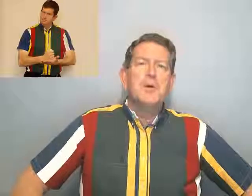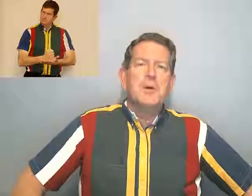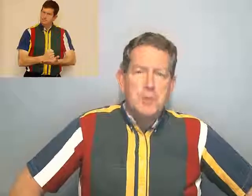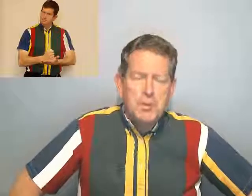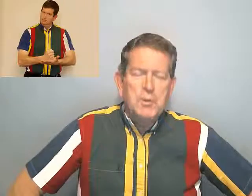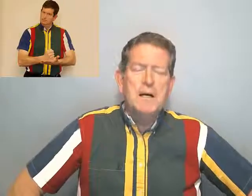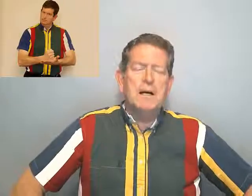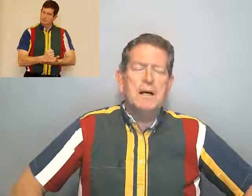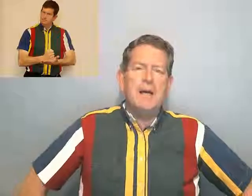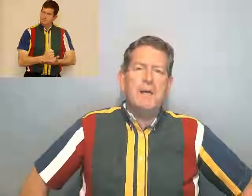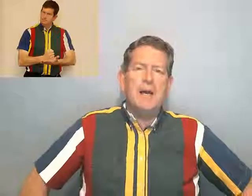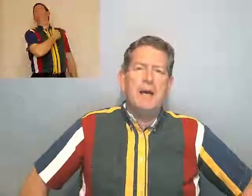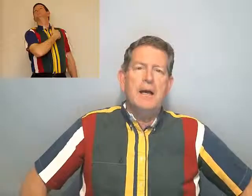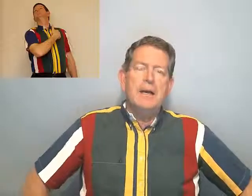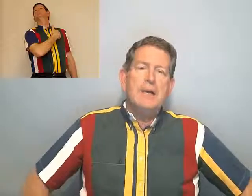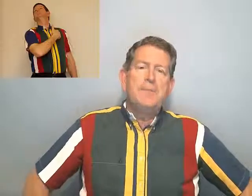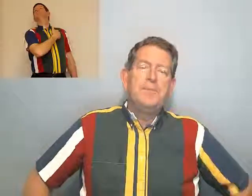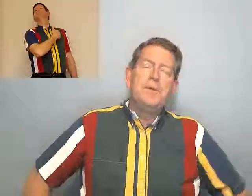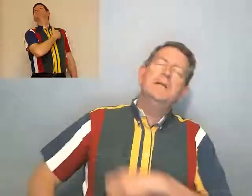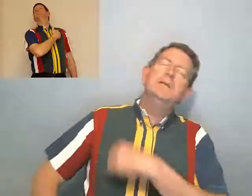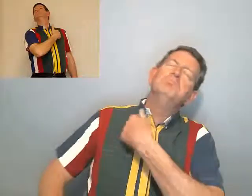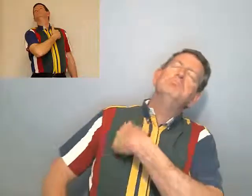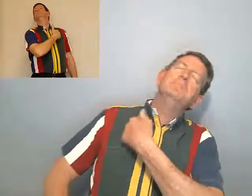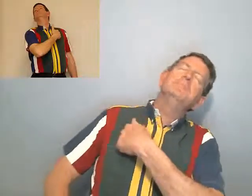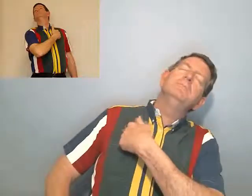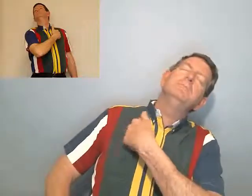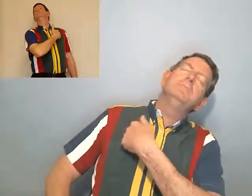Je dois, très bien. Et puis,